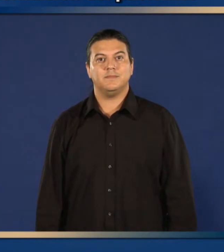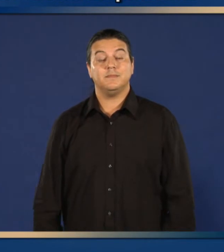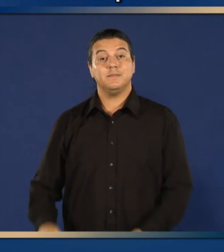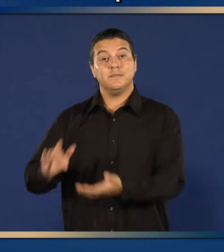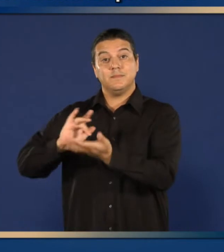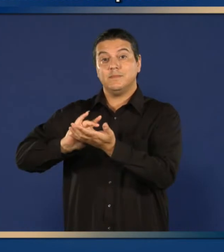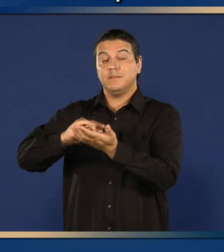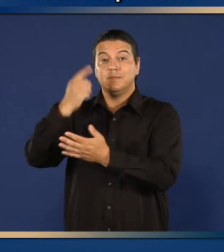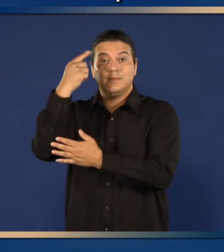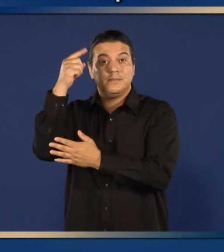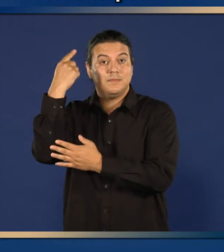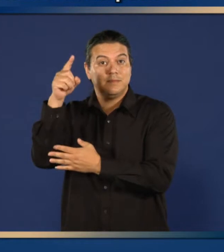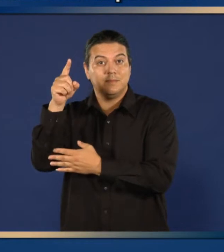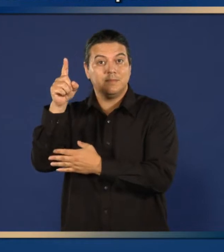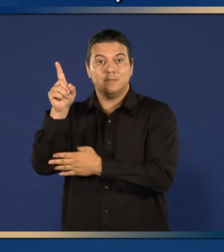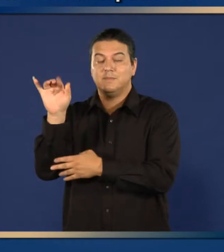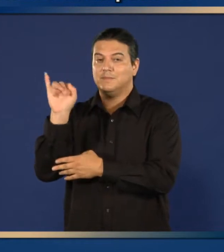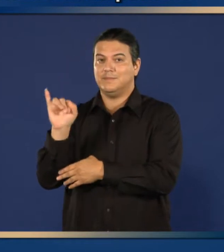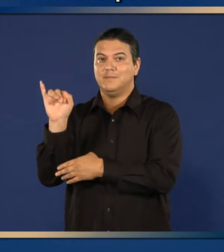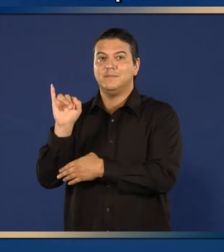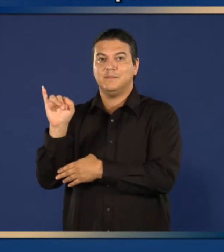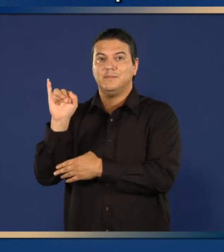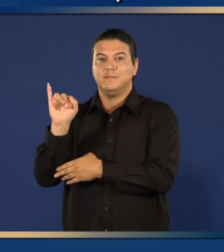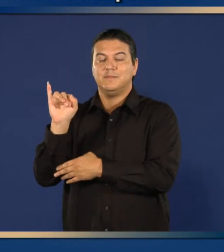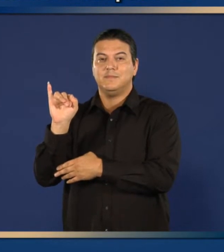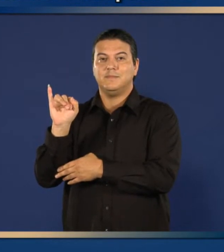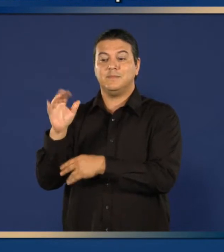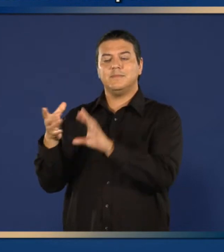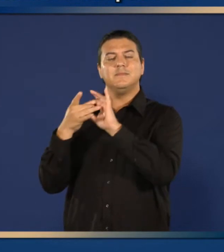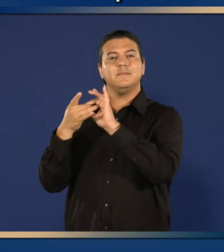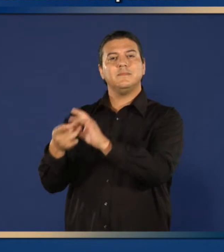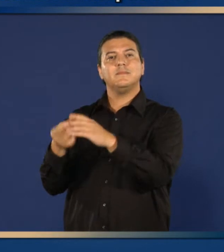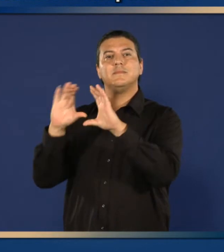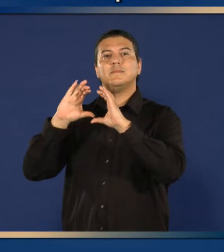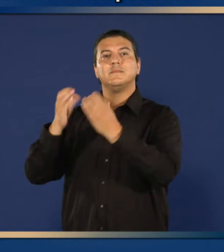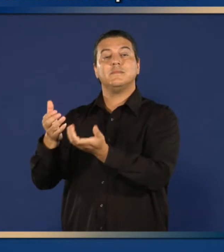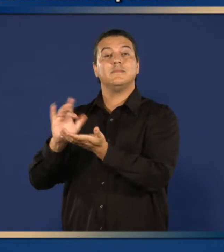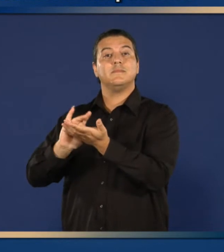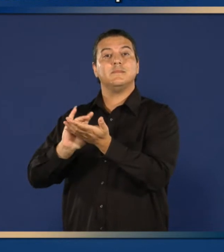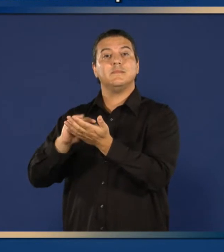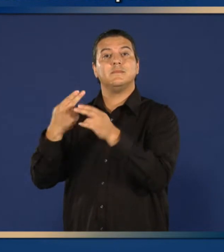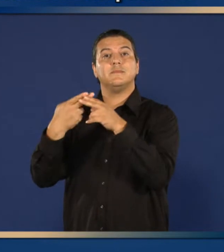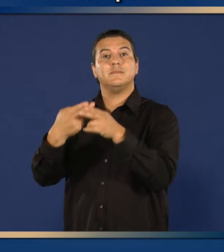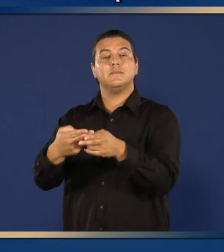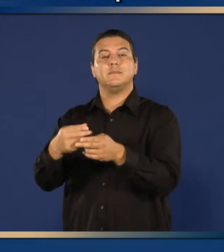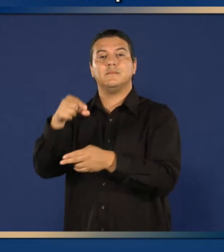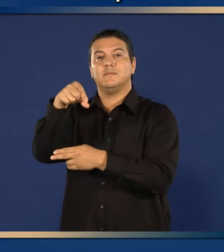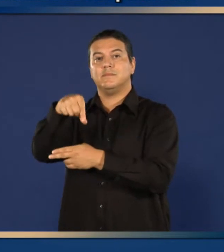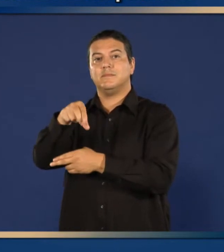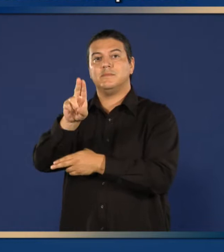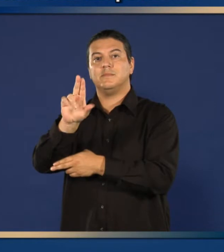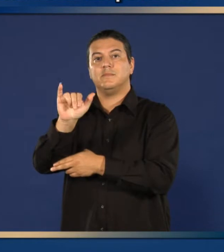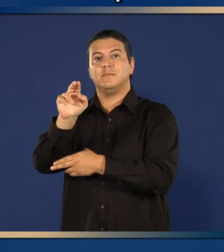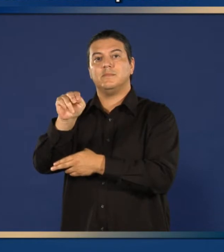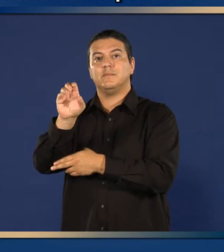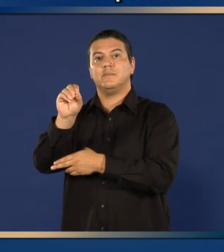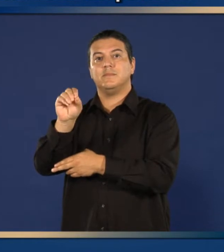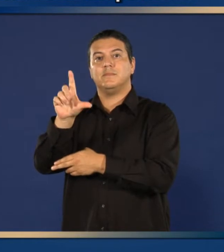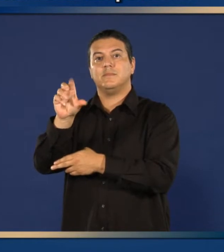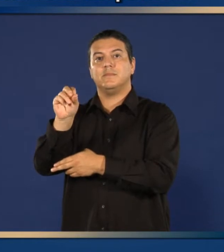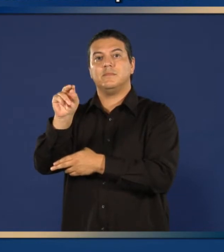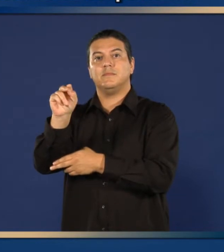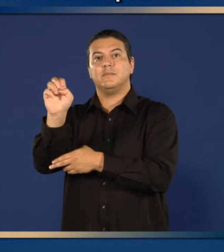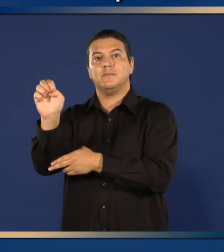este medicamento trata infecciones es pertenece a una clase de medicamentos llamados